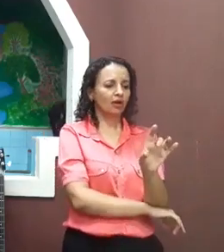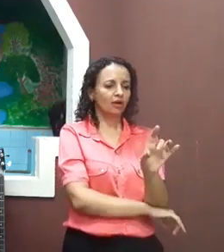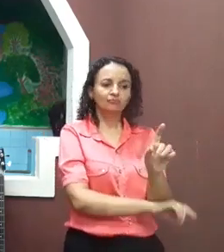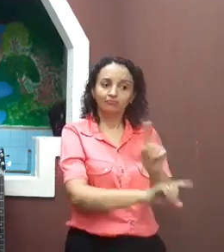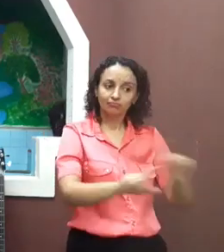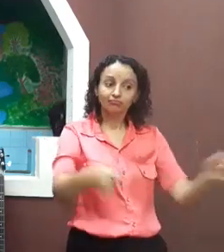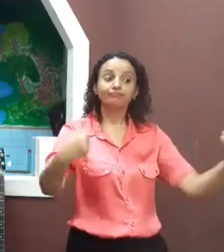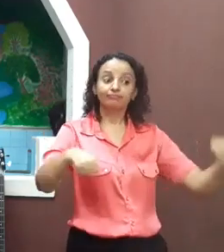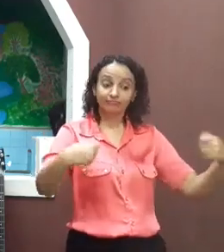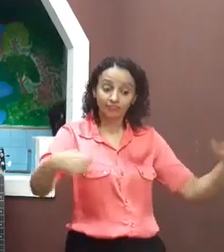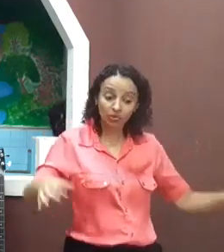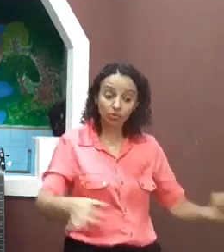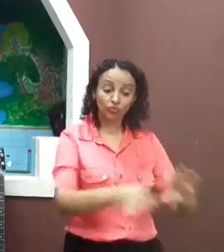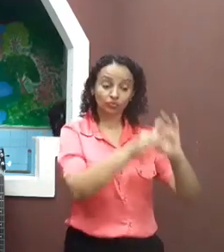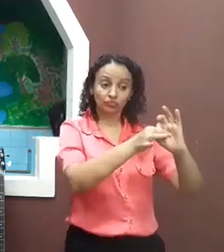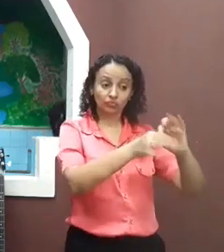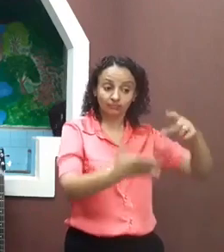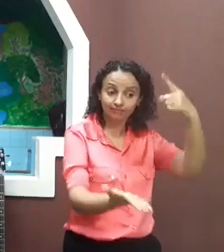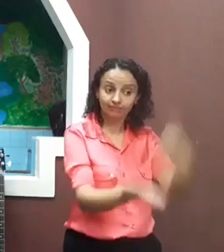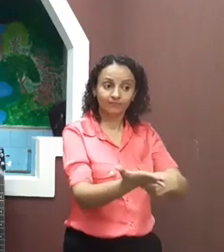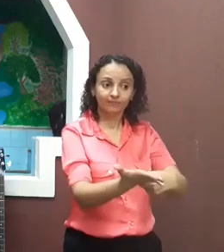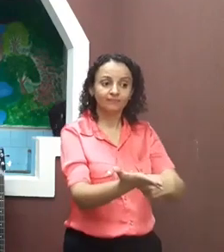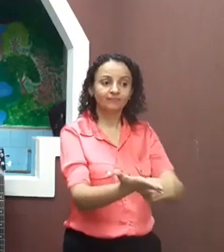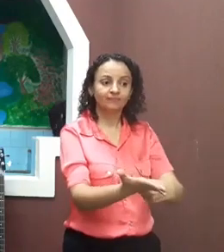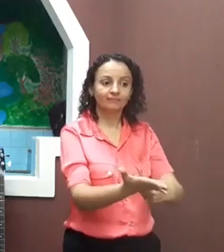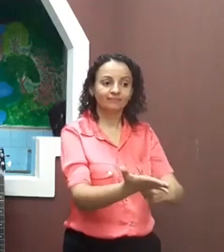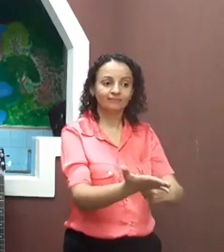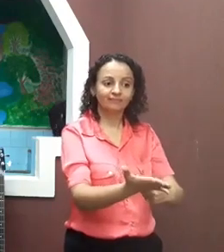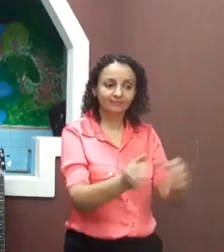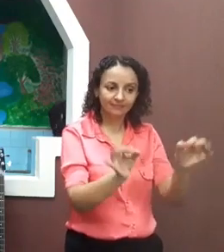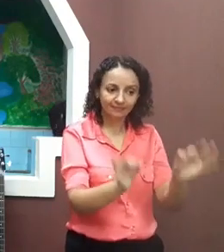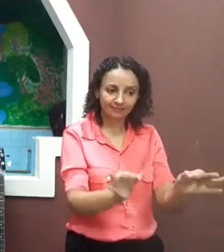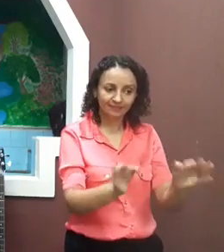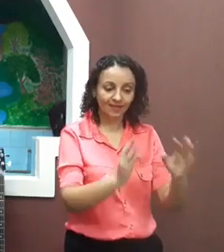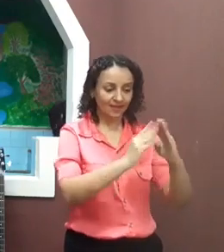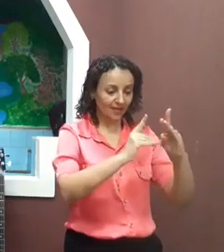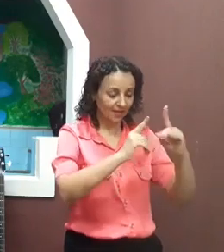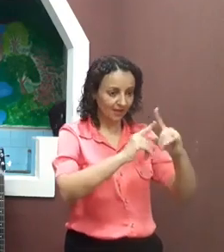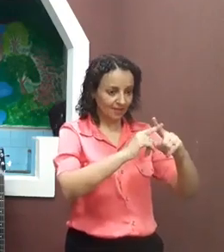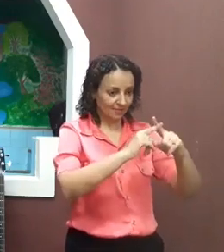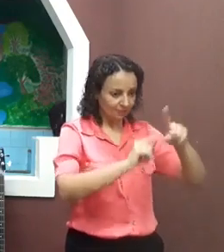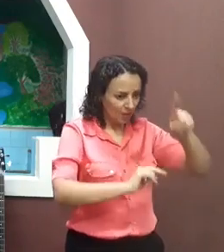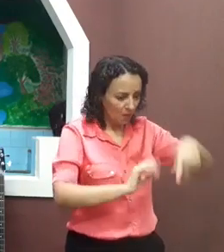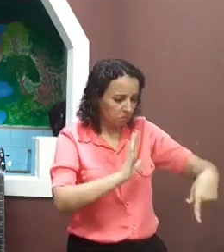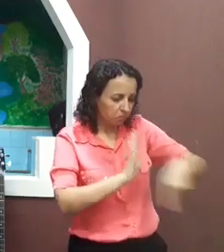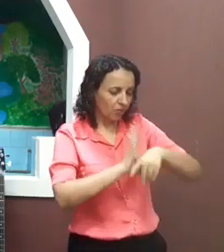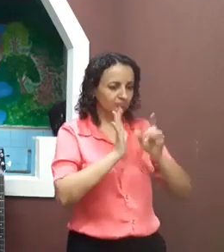o corpo de Cristo? Melhor dizendo, que a igreja é o corpo de Cristo.